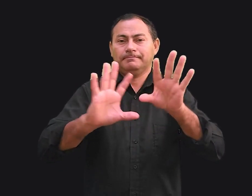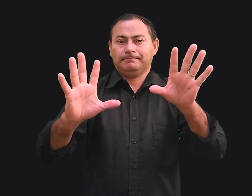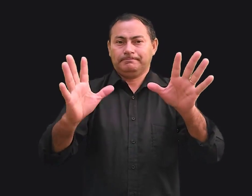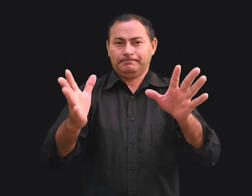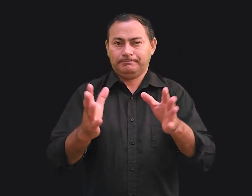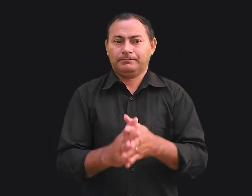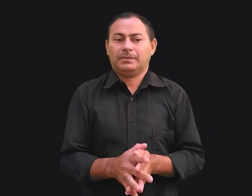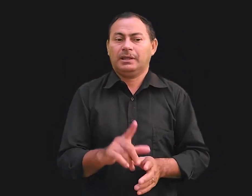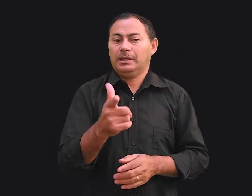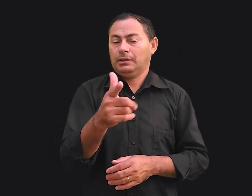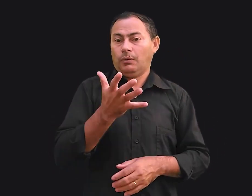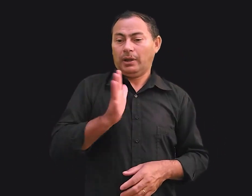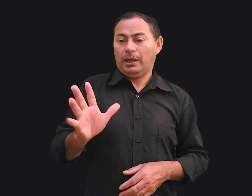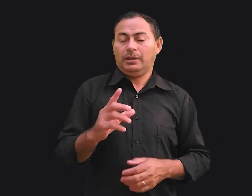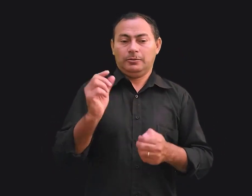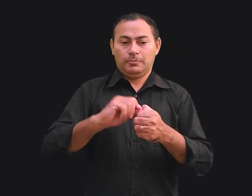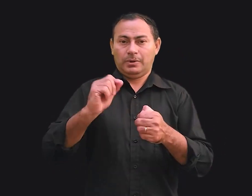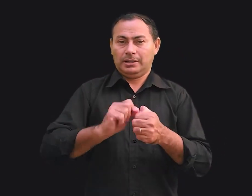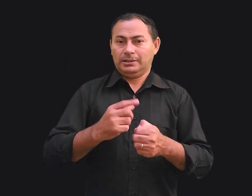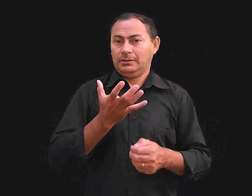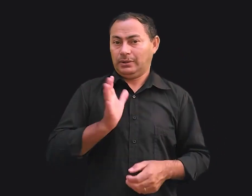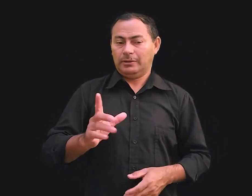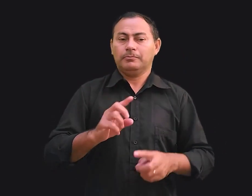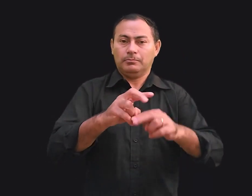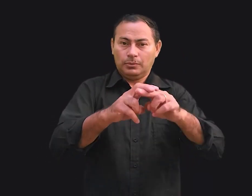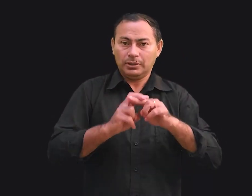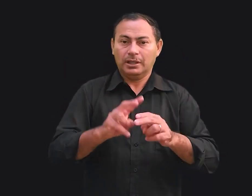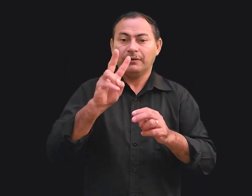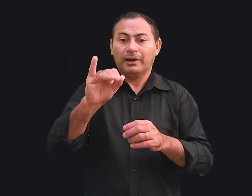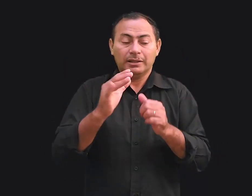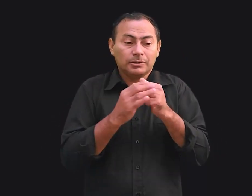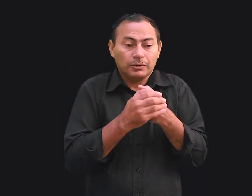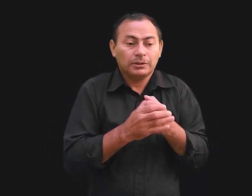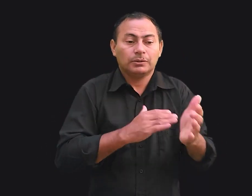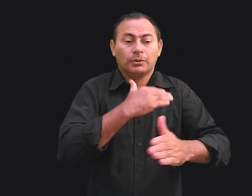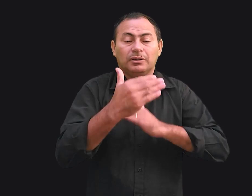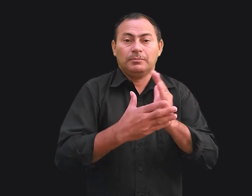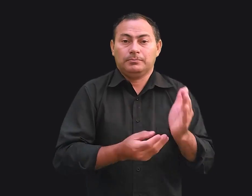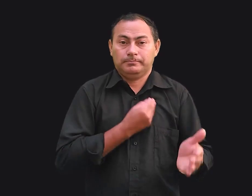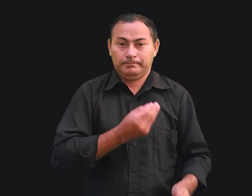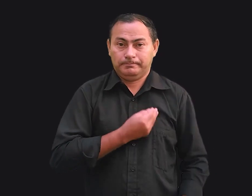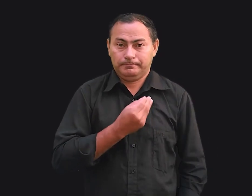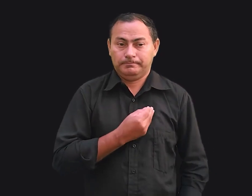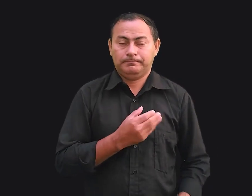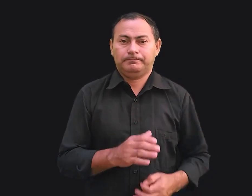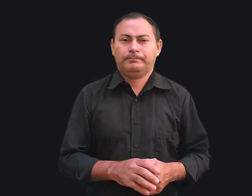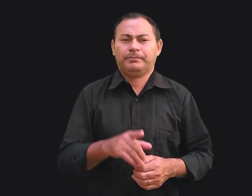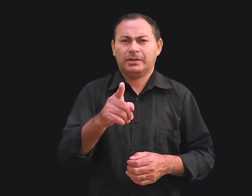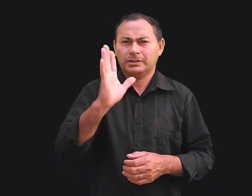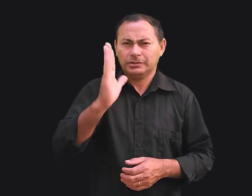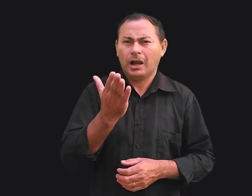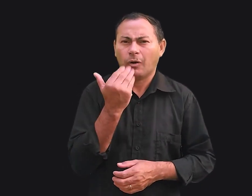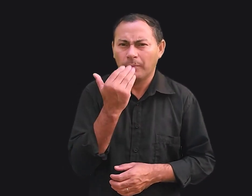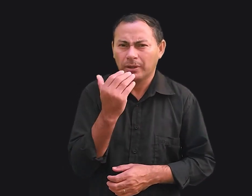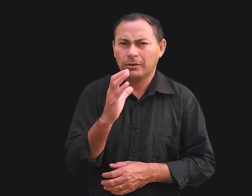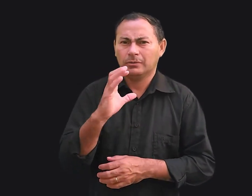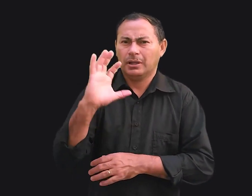claras, e ele não quer que eu faça isso. Por isso ele vai se esconder o resto da sua vida. Você já comeu da árvore